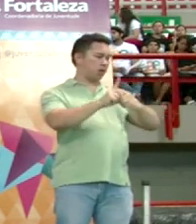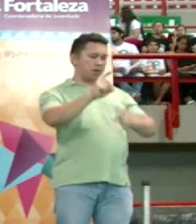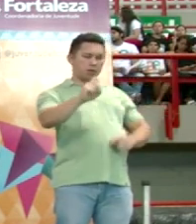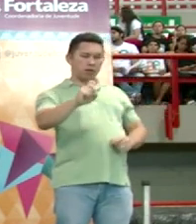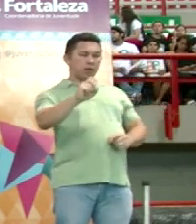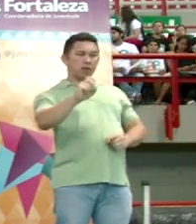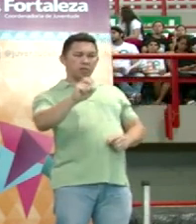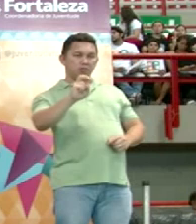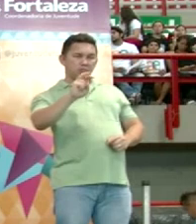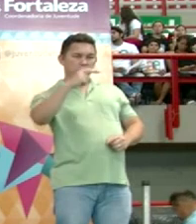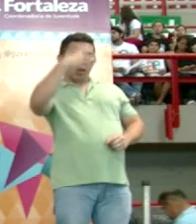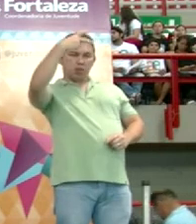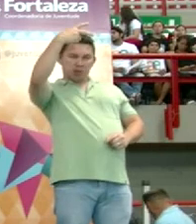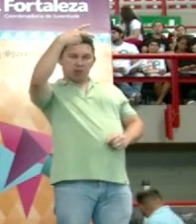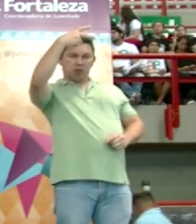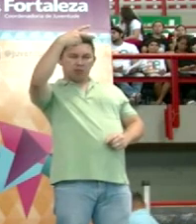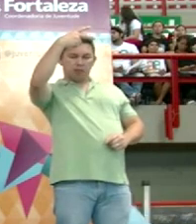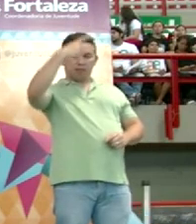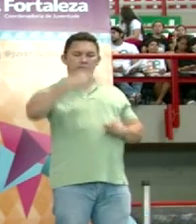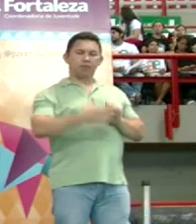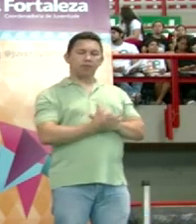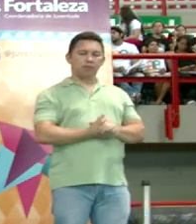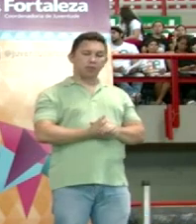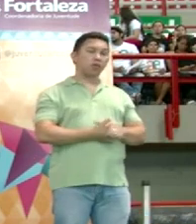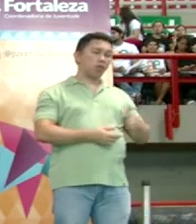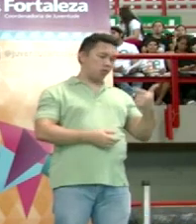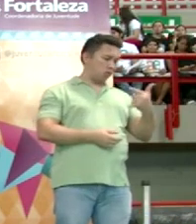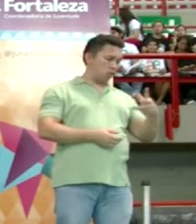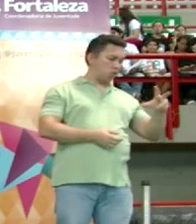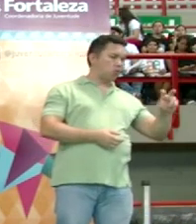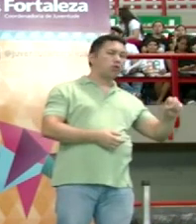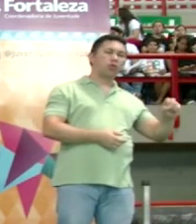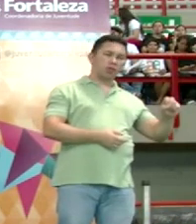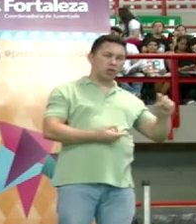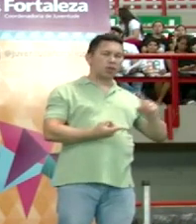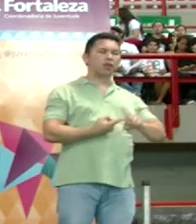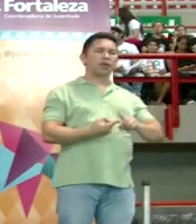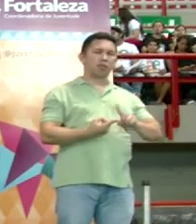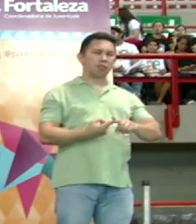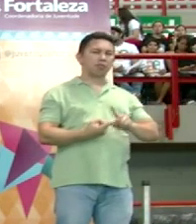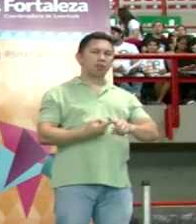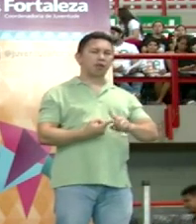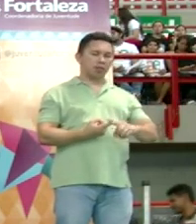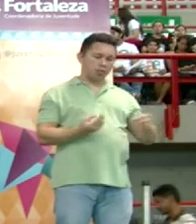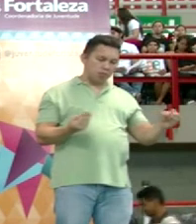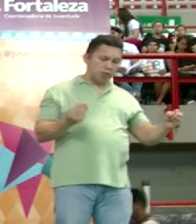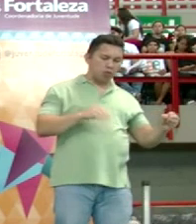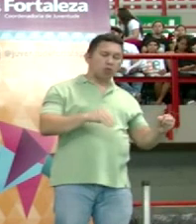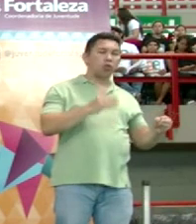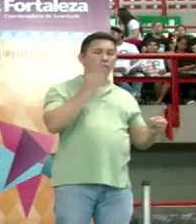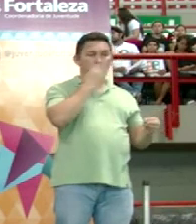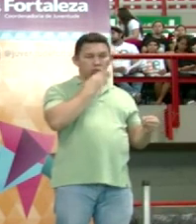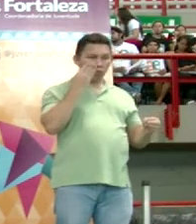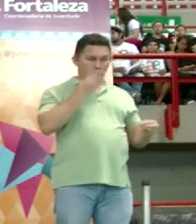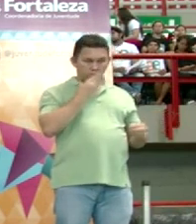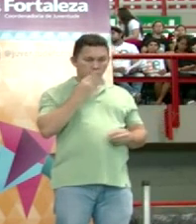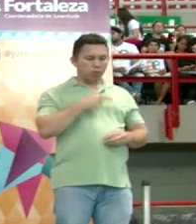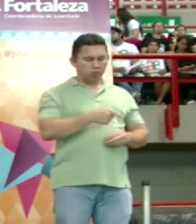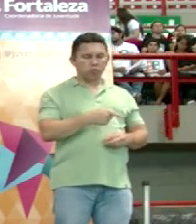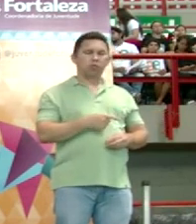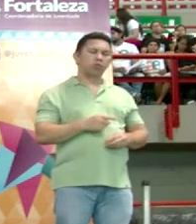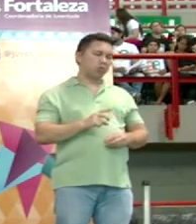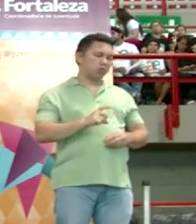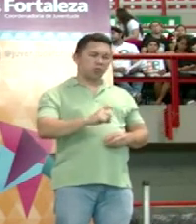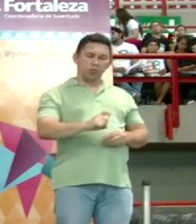Ficou 100 mais X. Aquele 250 também aumentou. Porque eu coloquei o açúcar. Então o 250